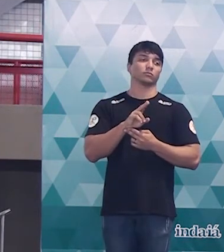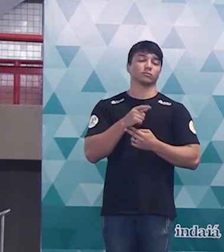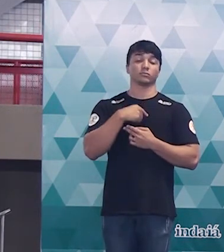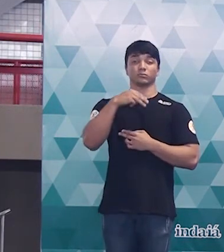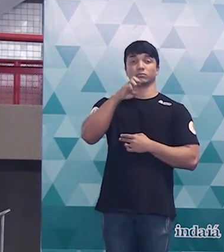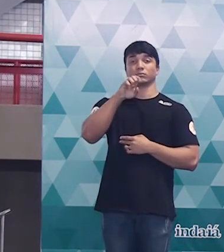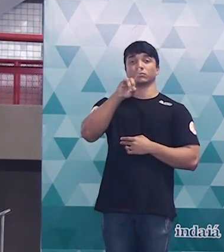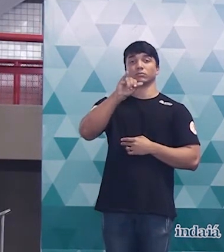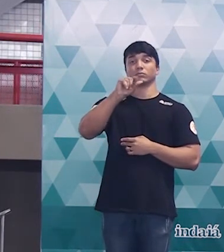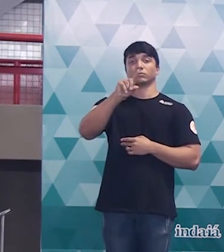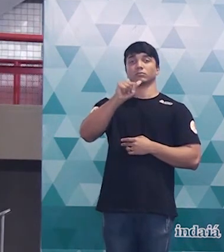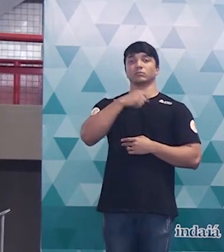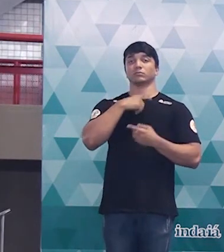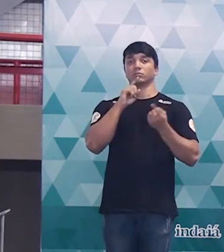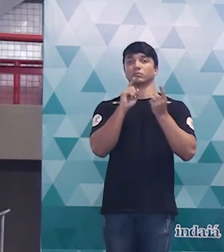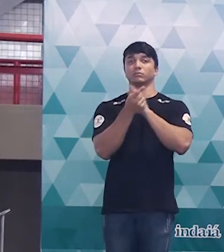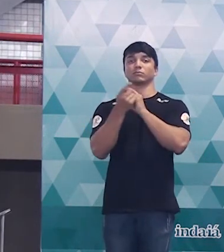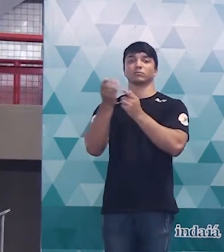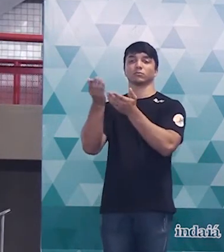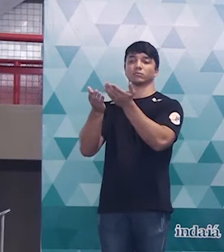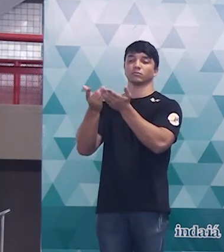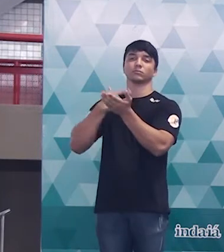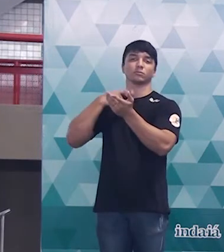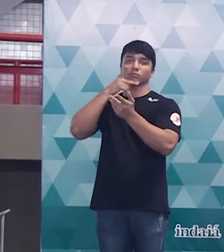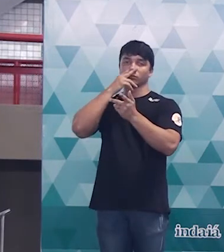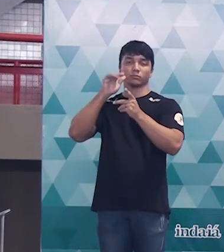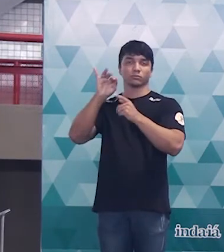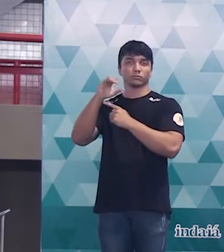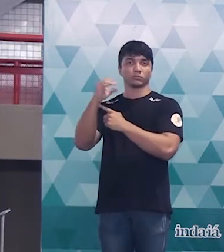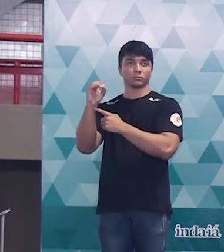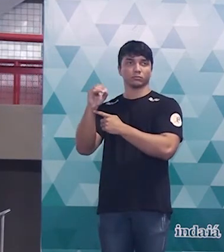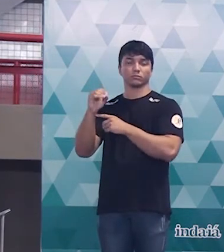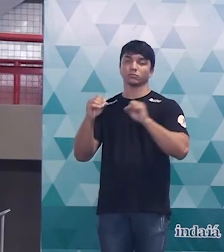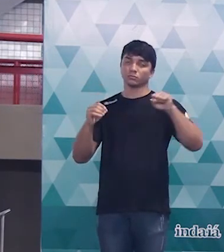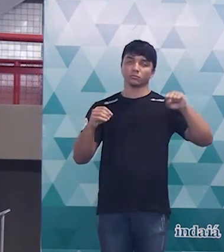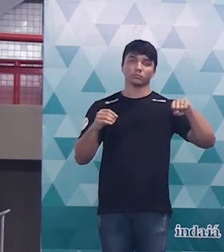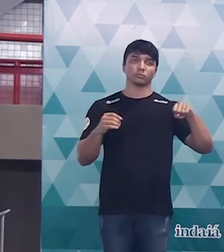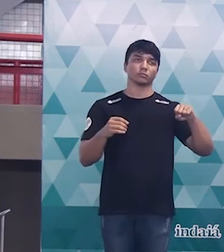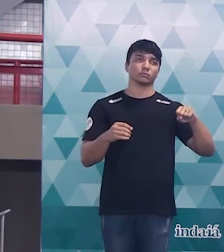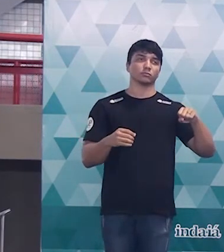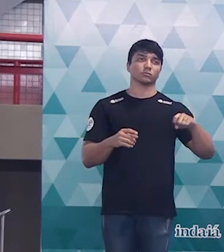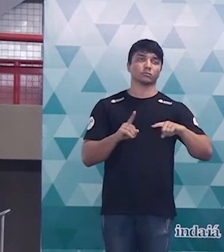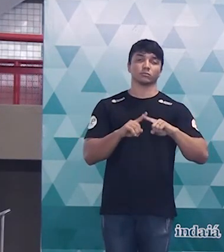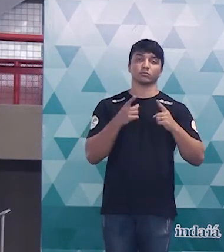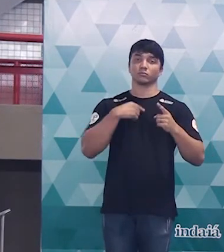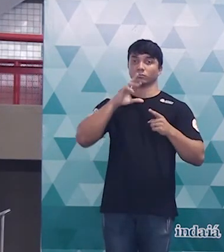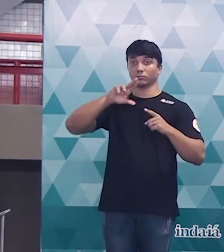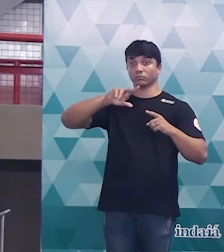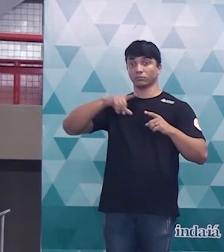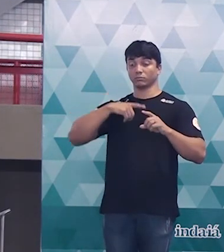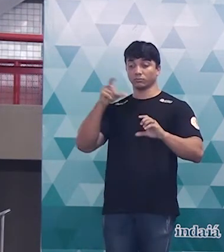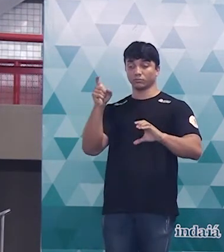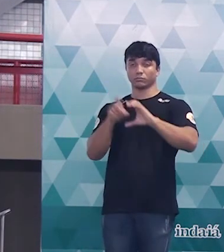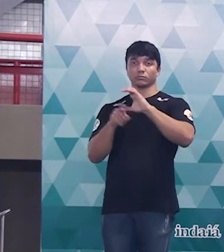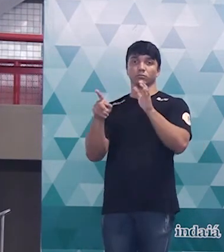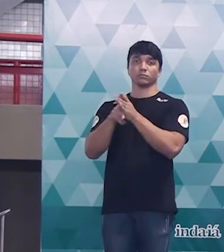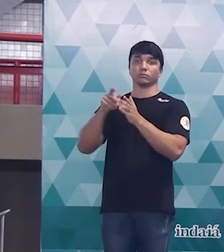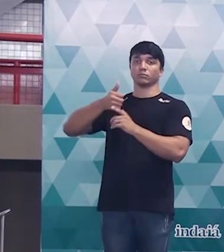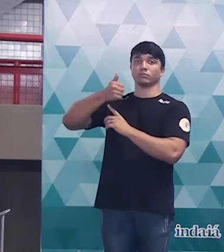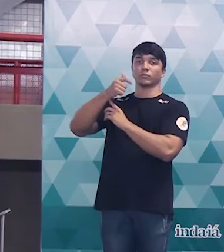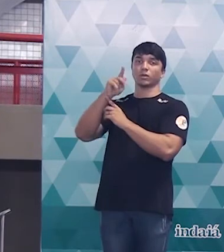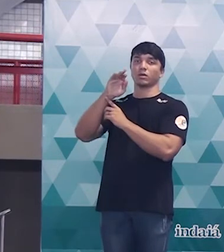a medida ser inversamente proporcional é uma função? É uma função. Não vai ser uma função do primeiro